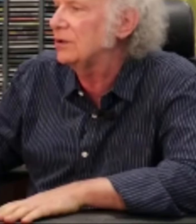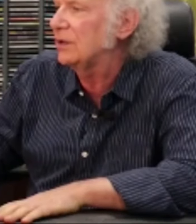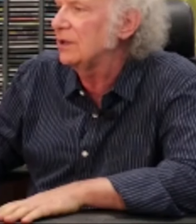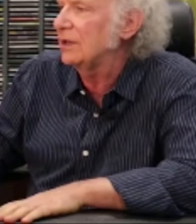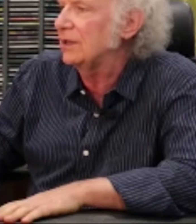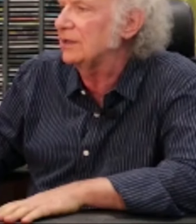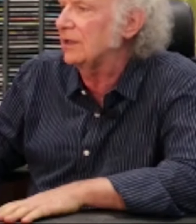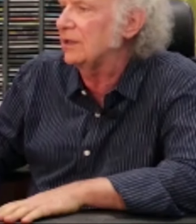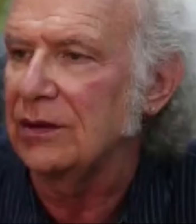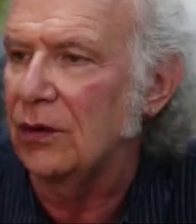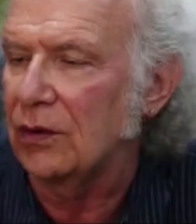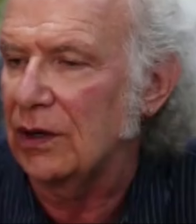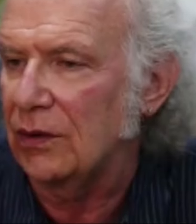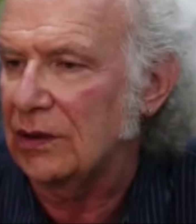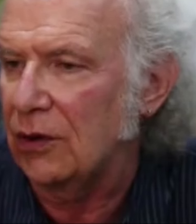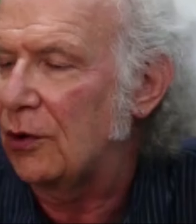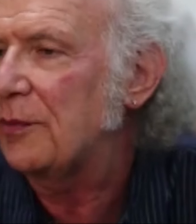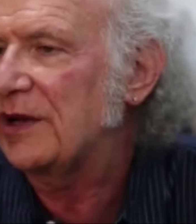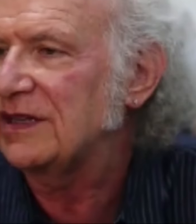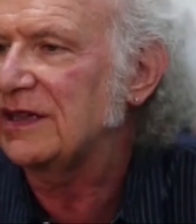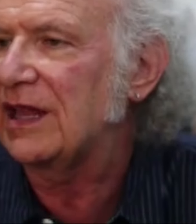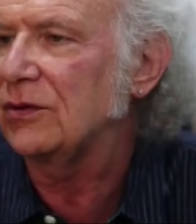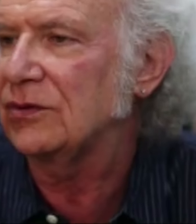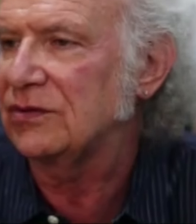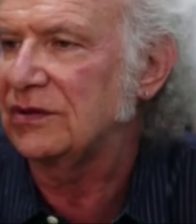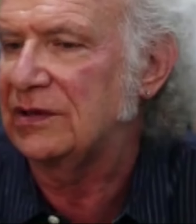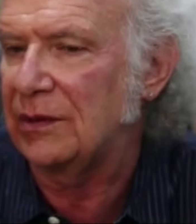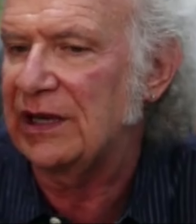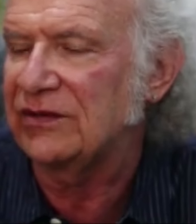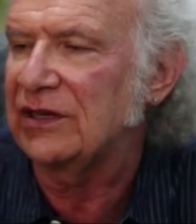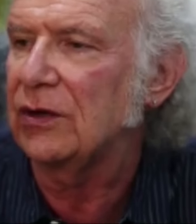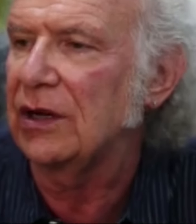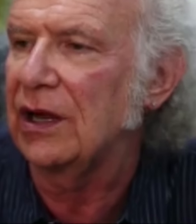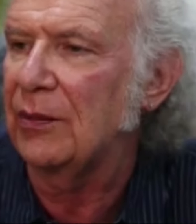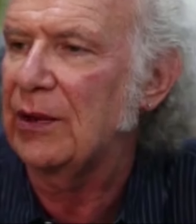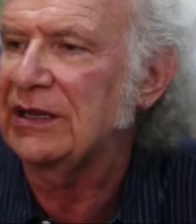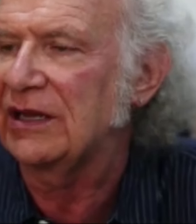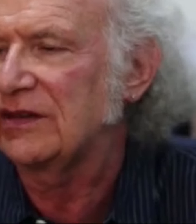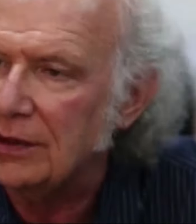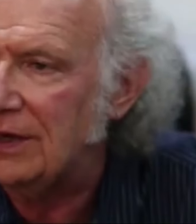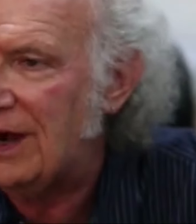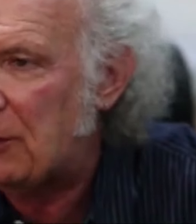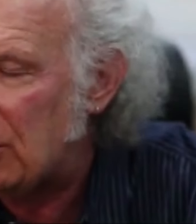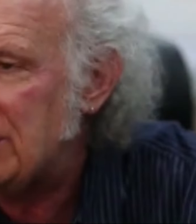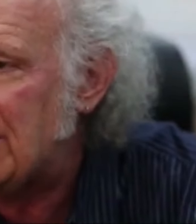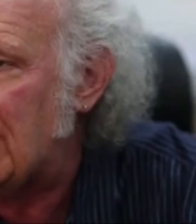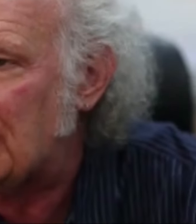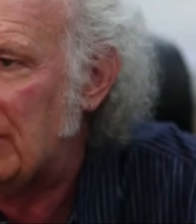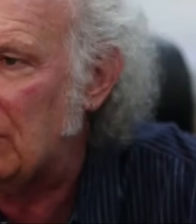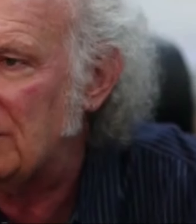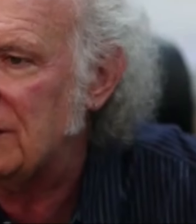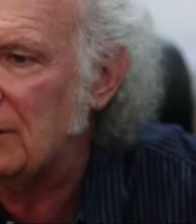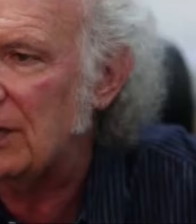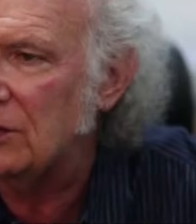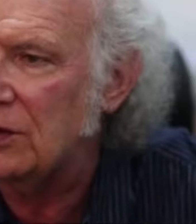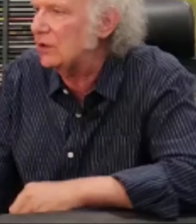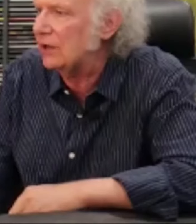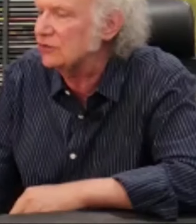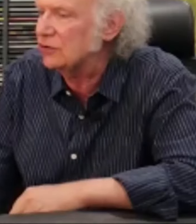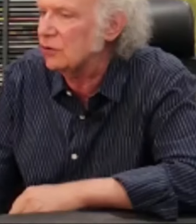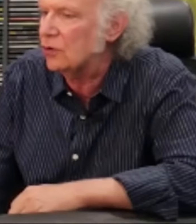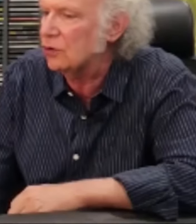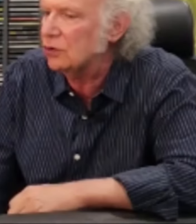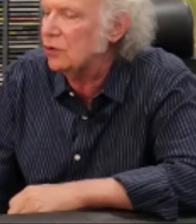yendo, o que los voy presentando, terminan siendo el más interesante. La política del país comienza a mirarnos